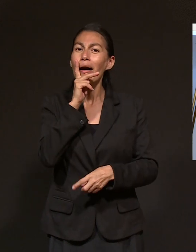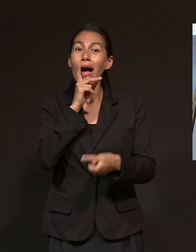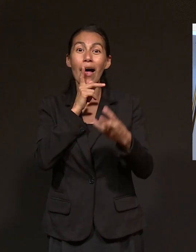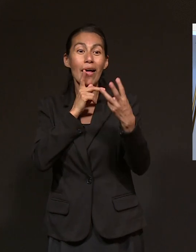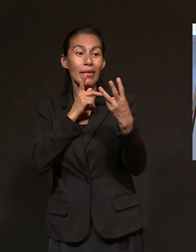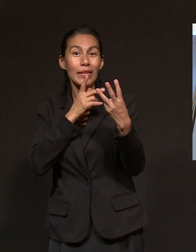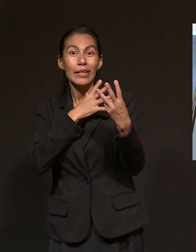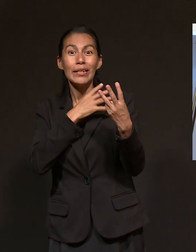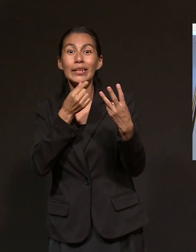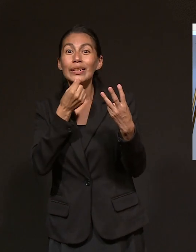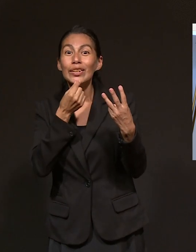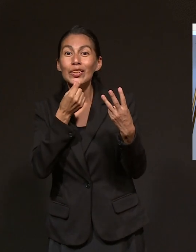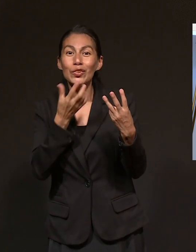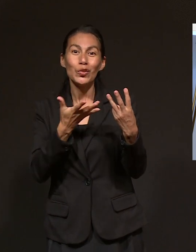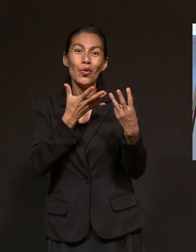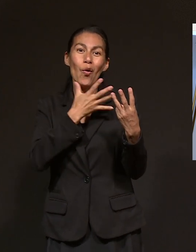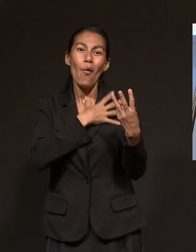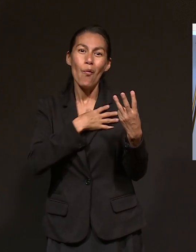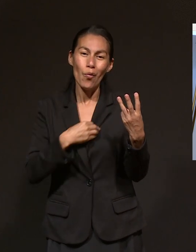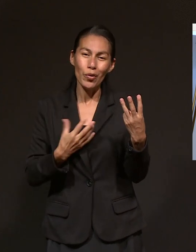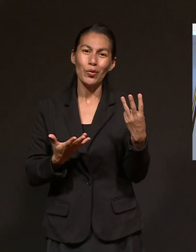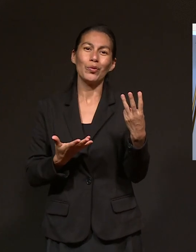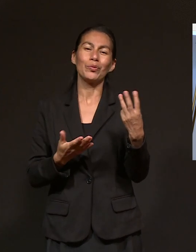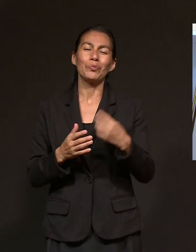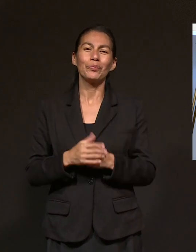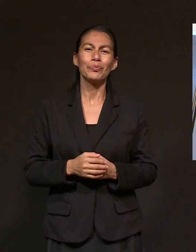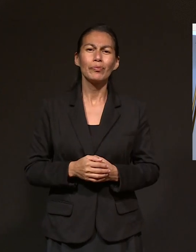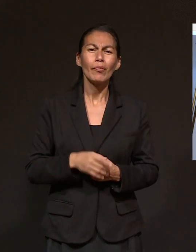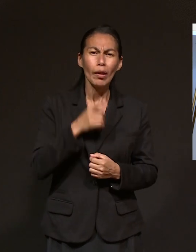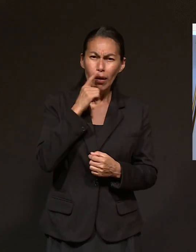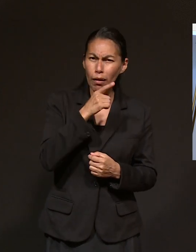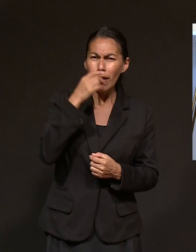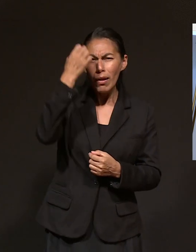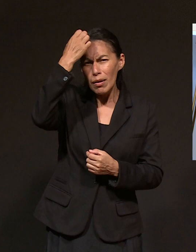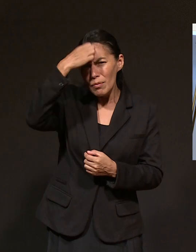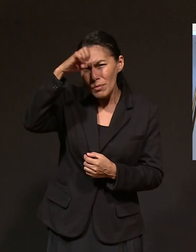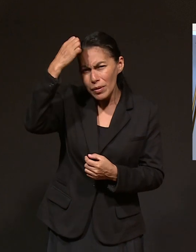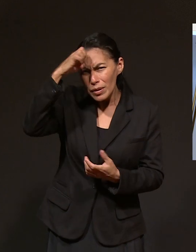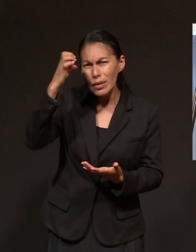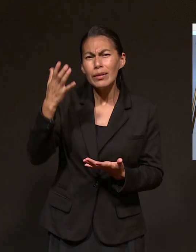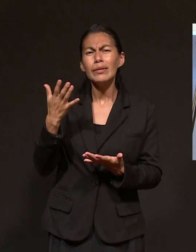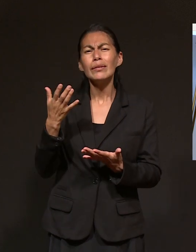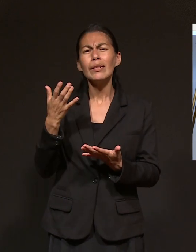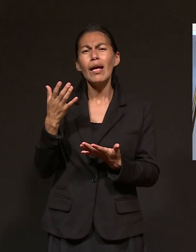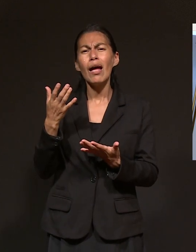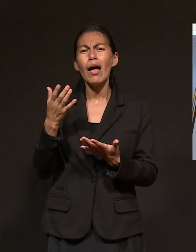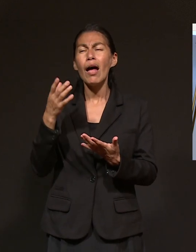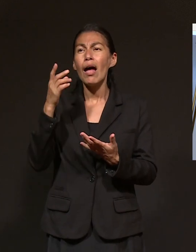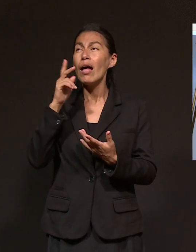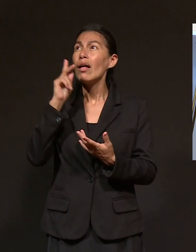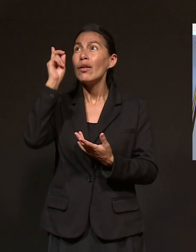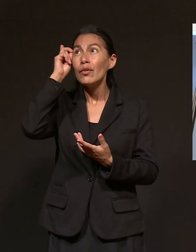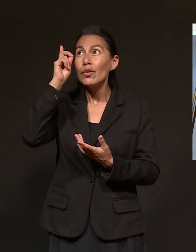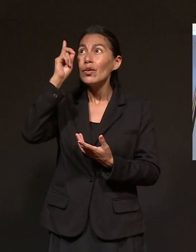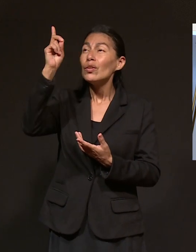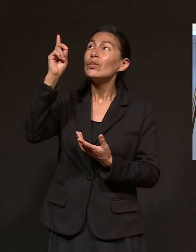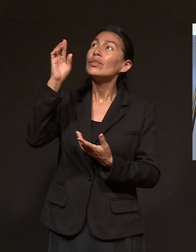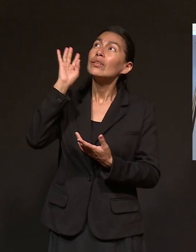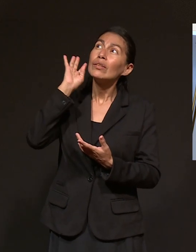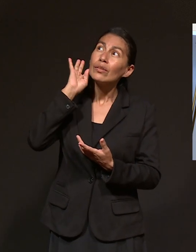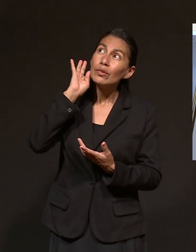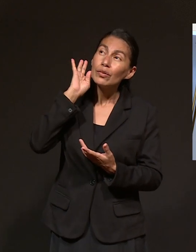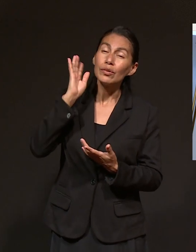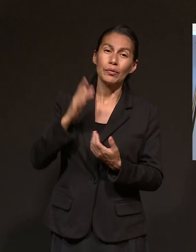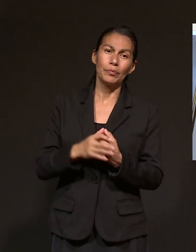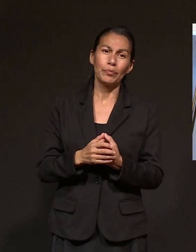tres niños que por experiencia ha aprendido a escuchar la voz de